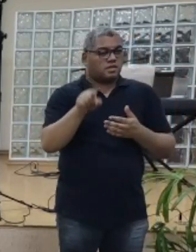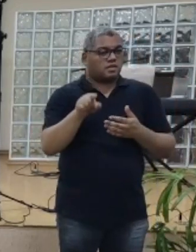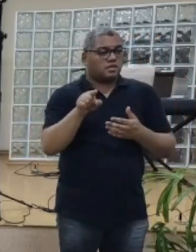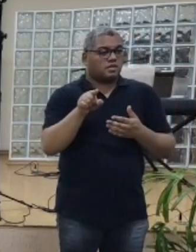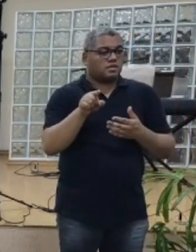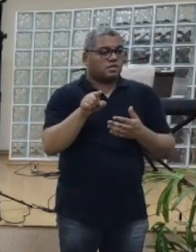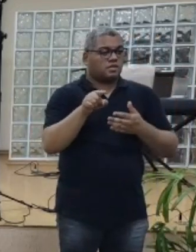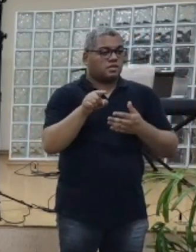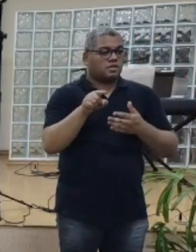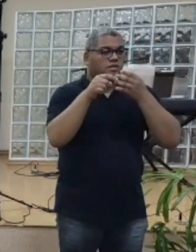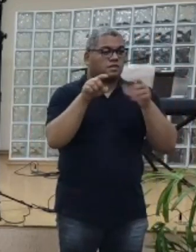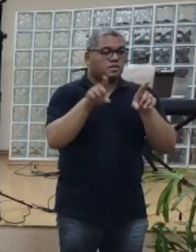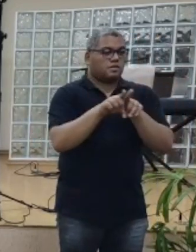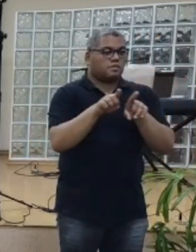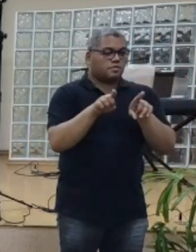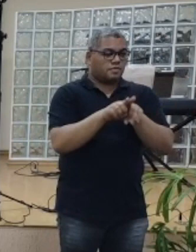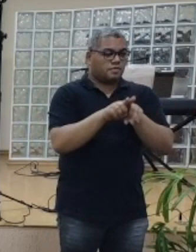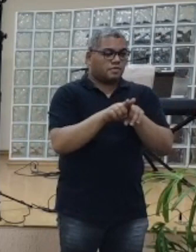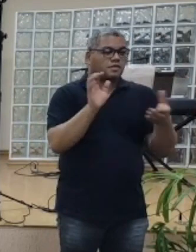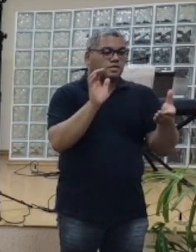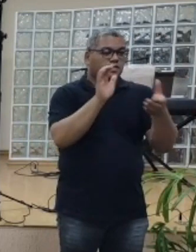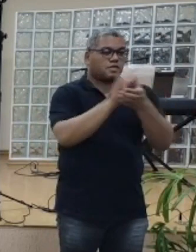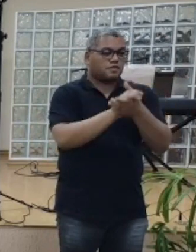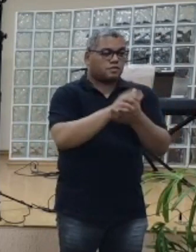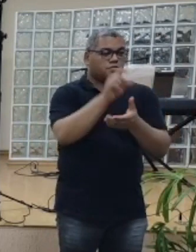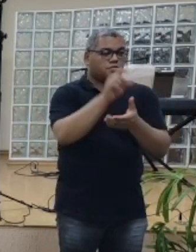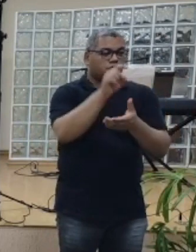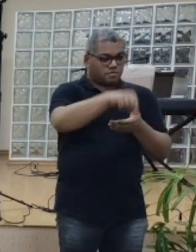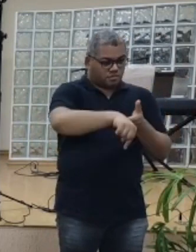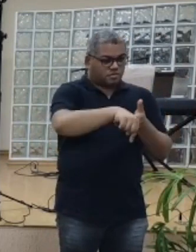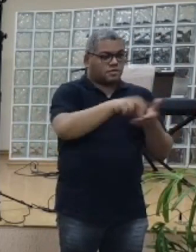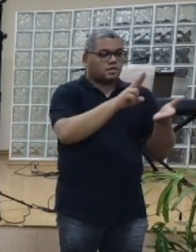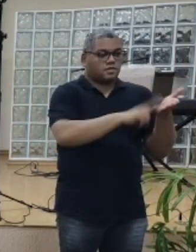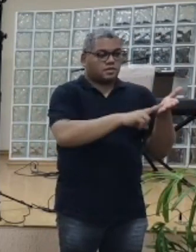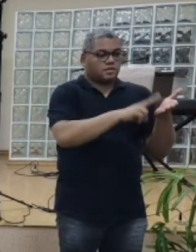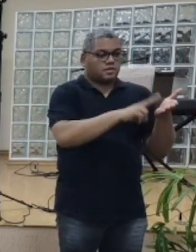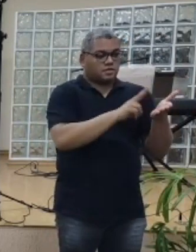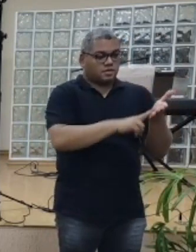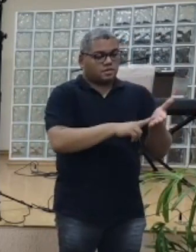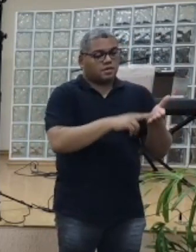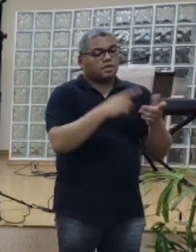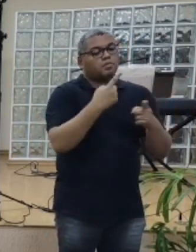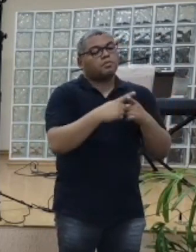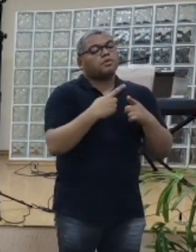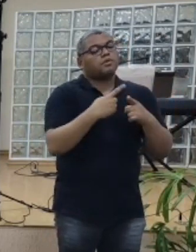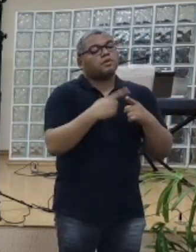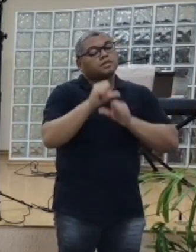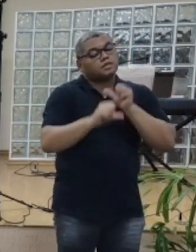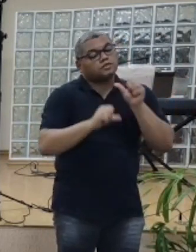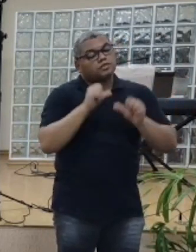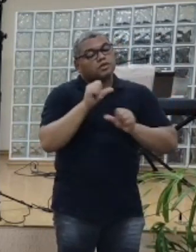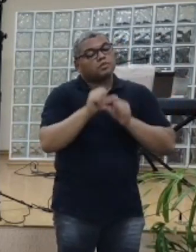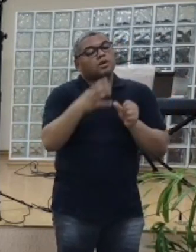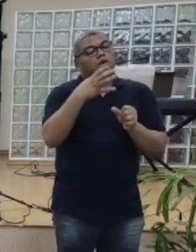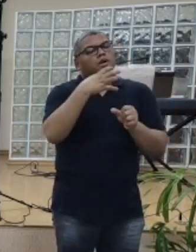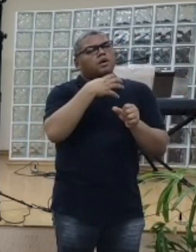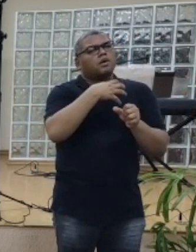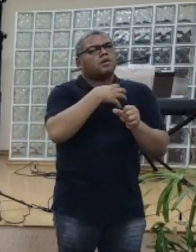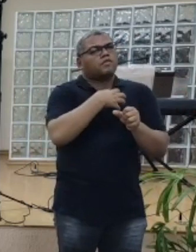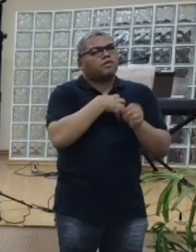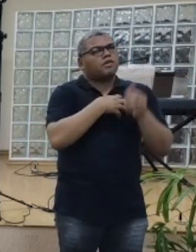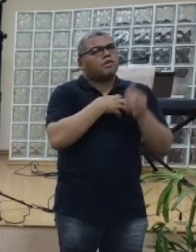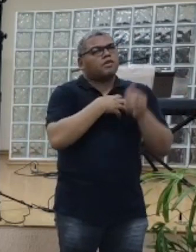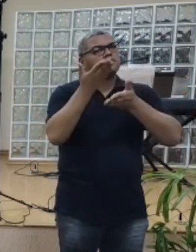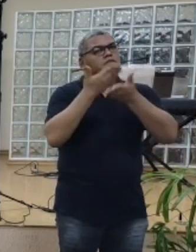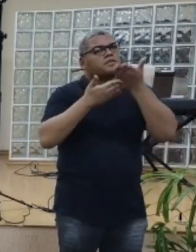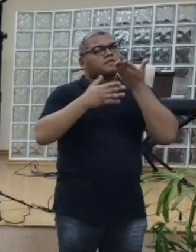casou. Foi a carta que transformou a sua maneira de enxergar a maneira de servir a Deus.